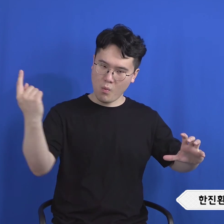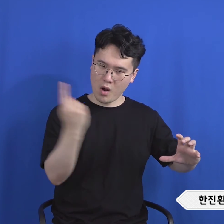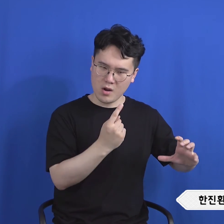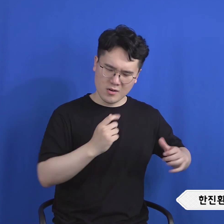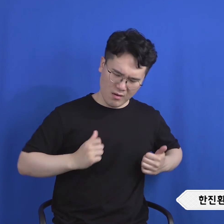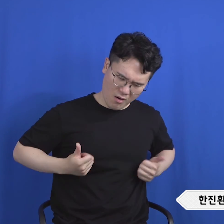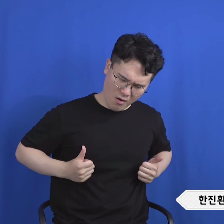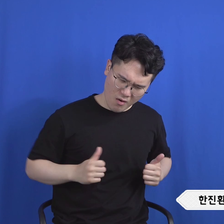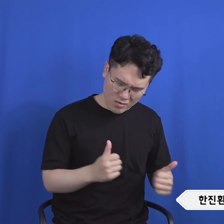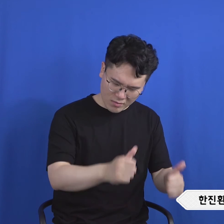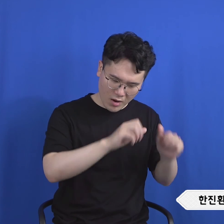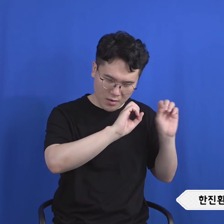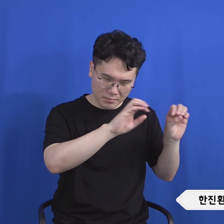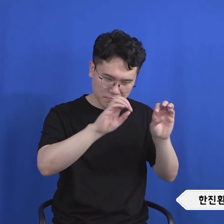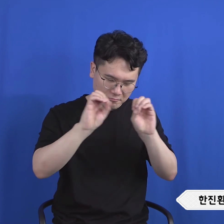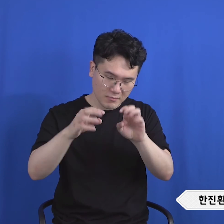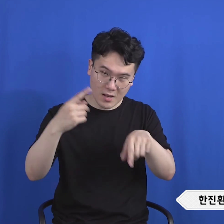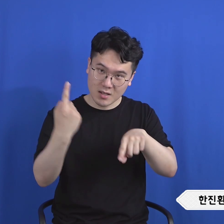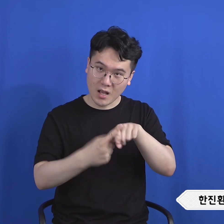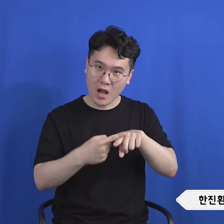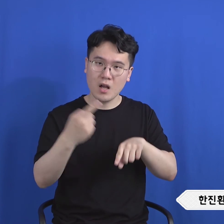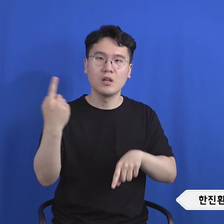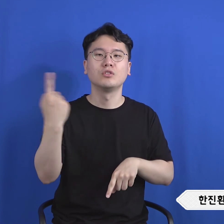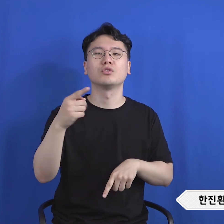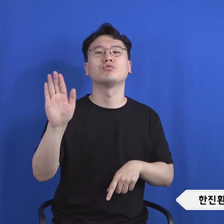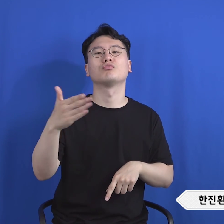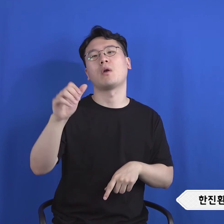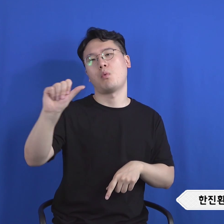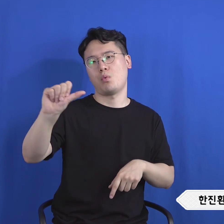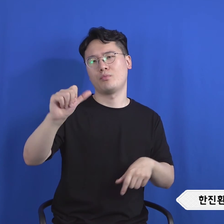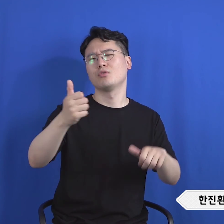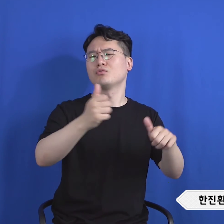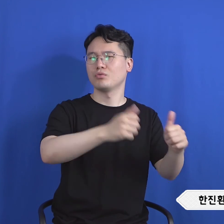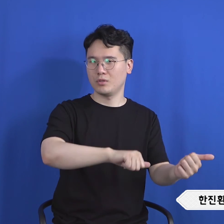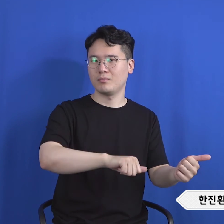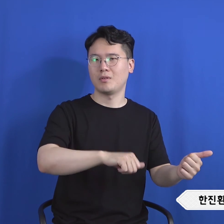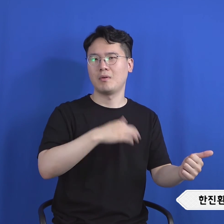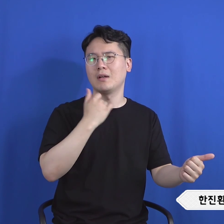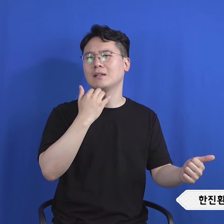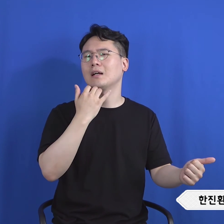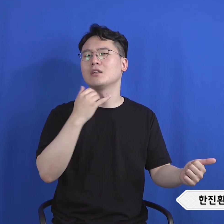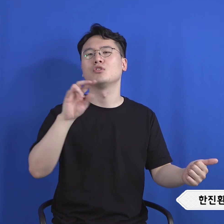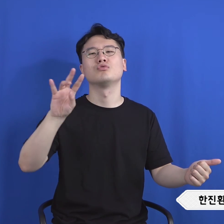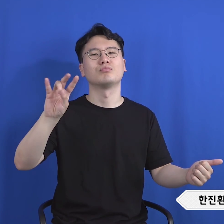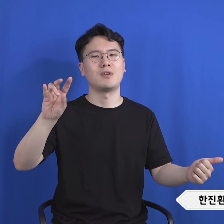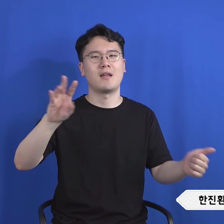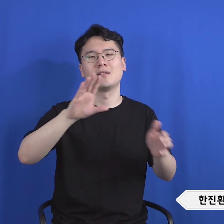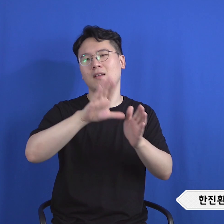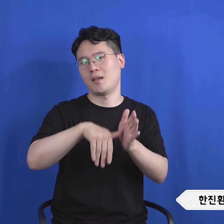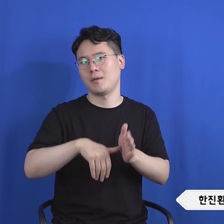전하다가 1905년에 죽었습니다. 그때 그녀의 나이 겨우 24살입니다.